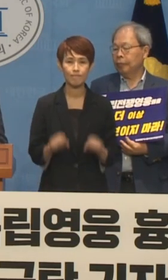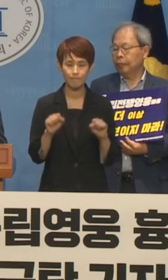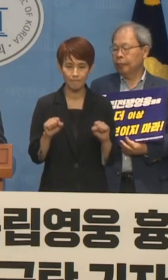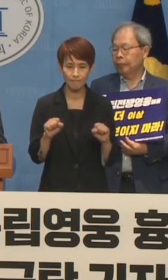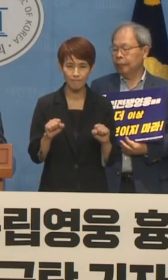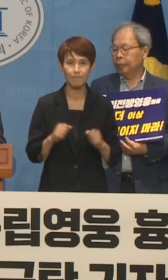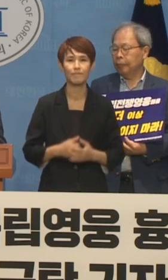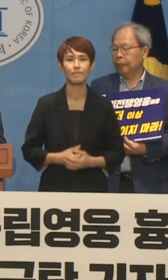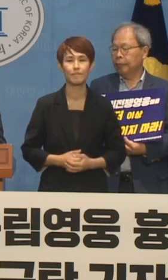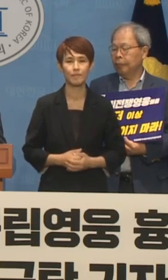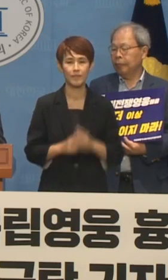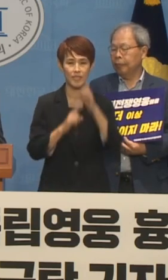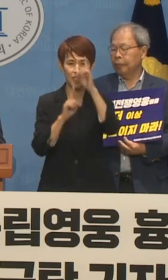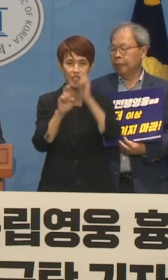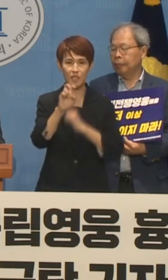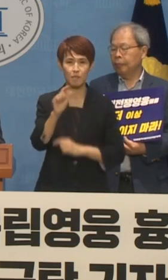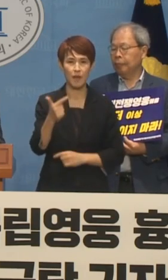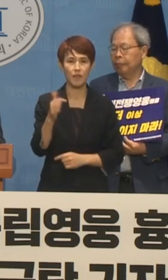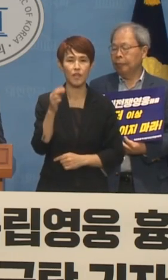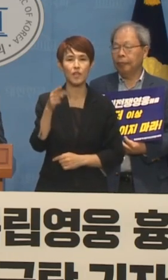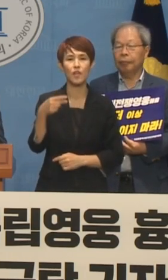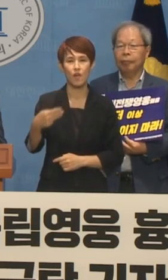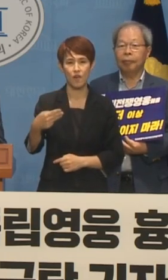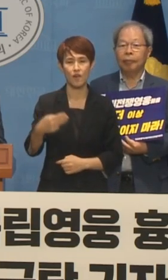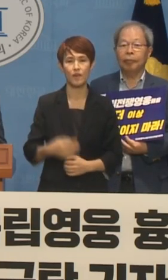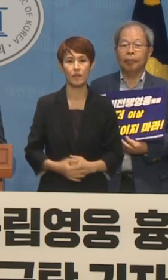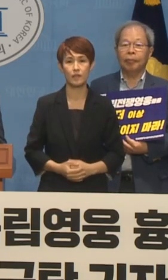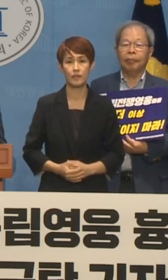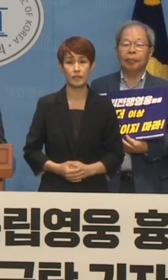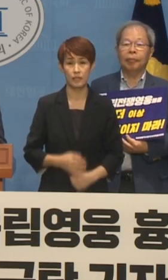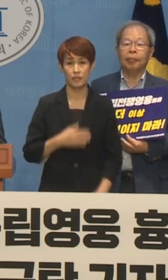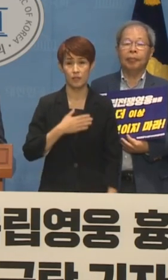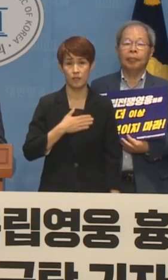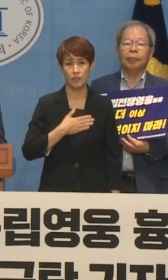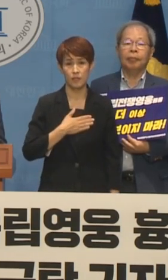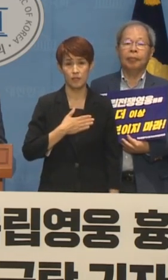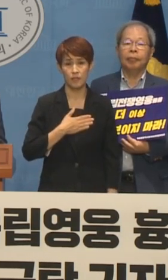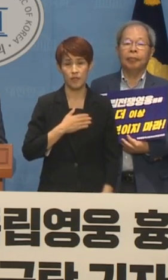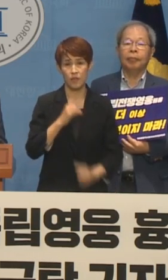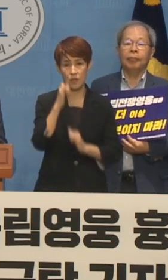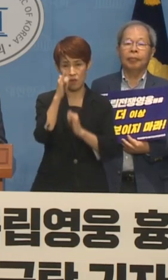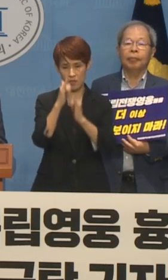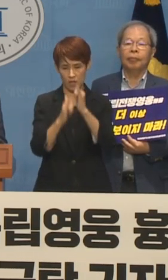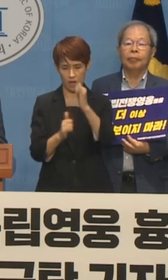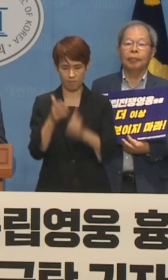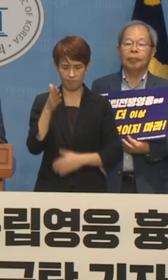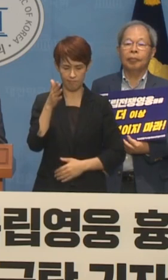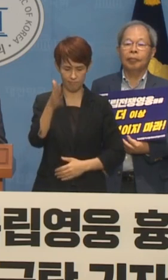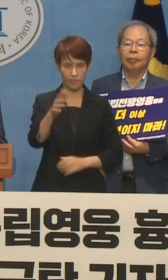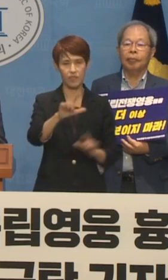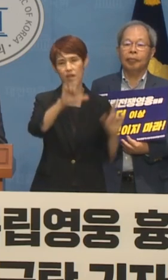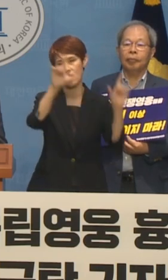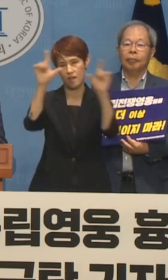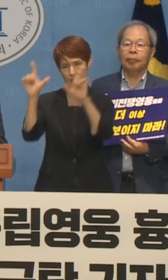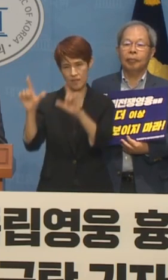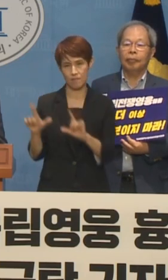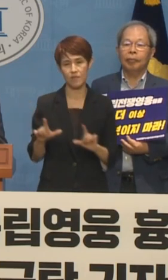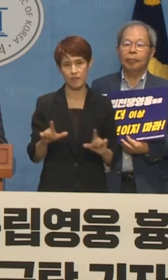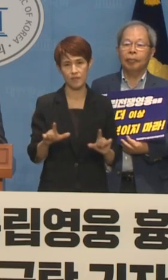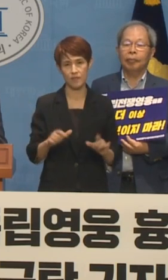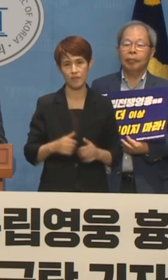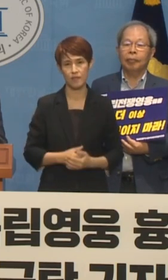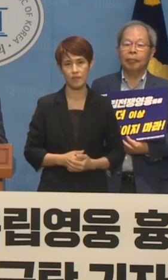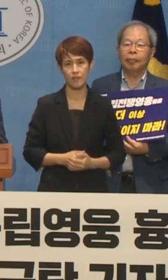안녕하십니까. 이만열입니다. 저는 역사학도로 살아온 사람입니다. 한때